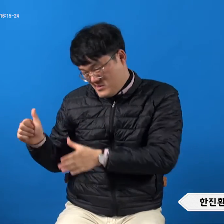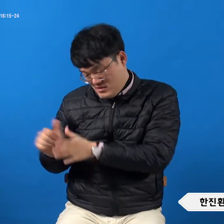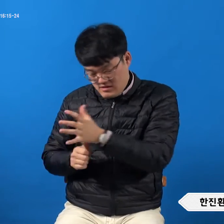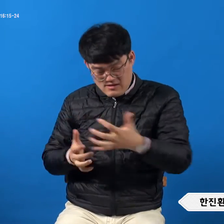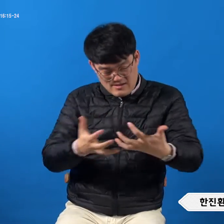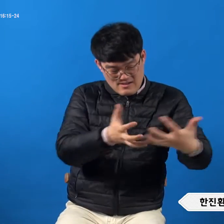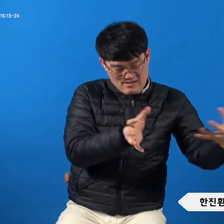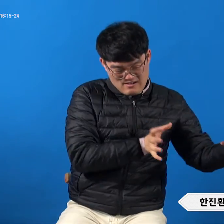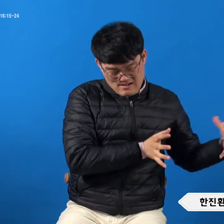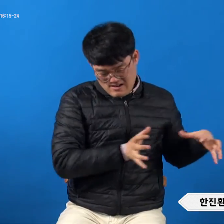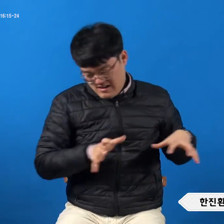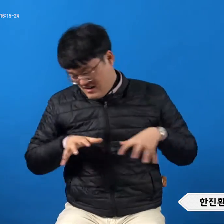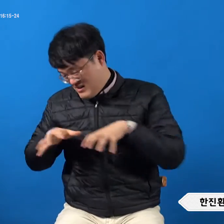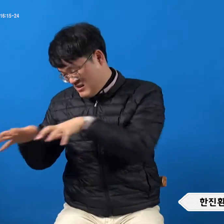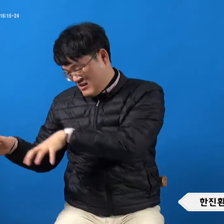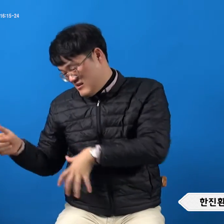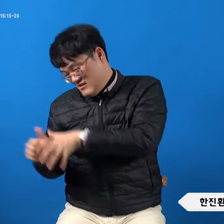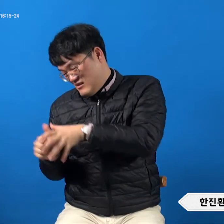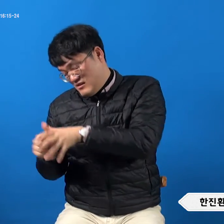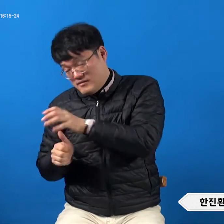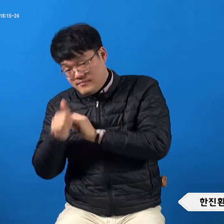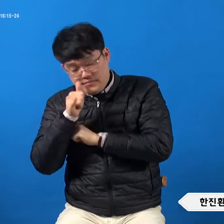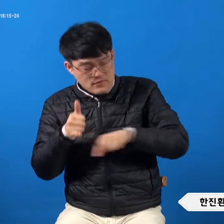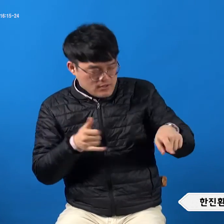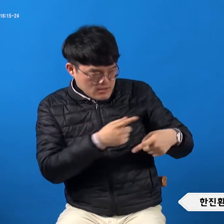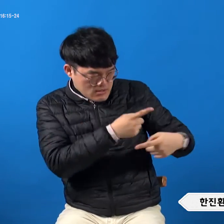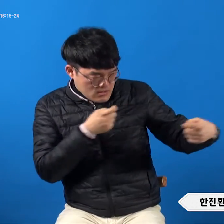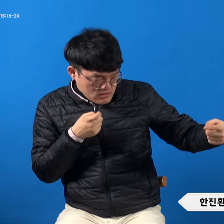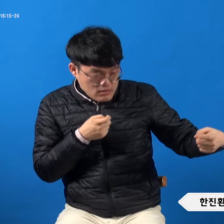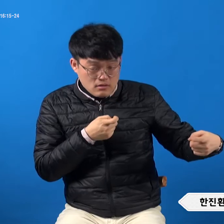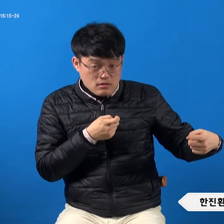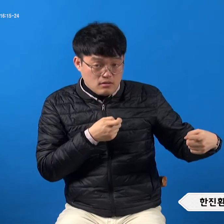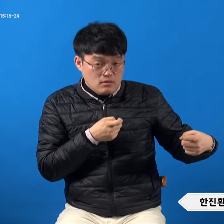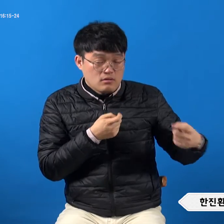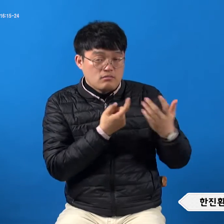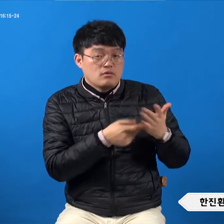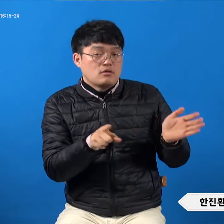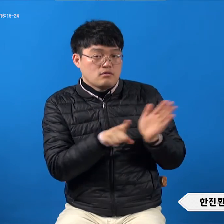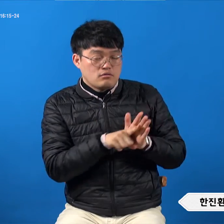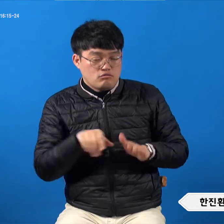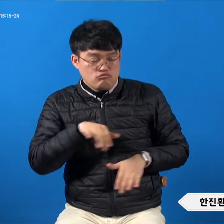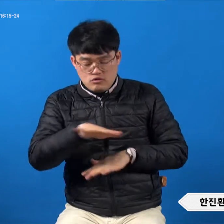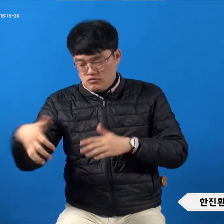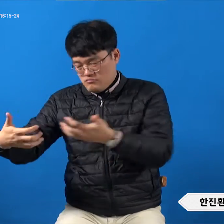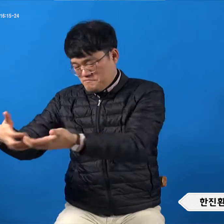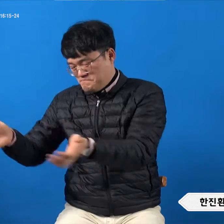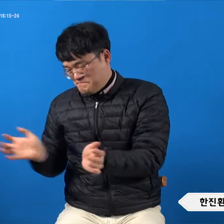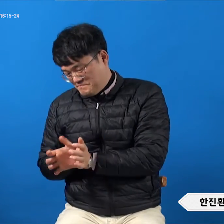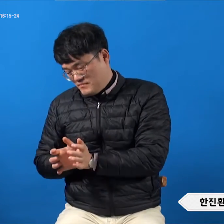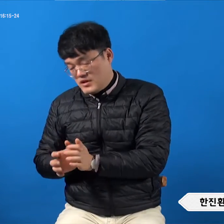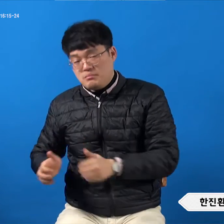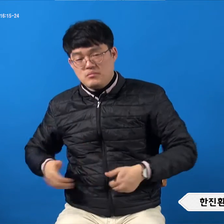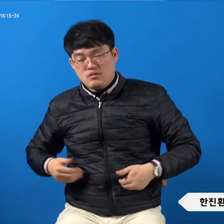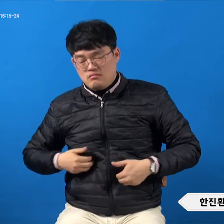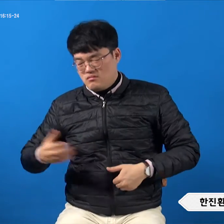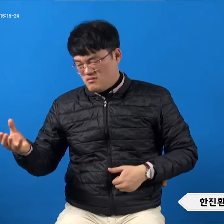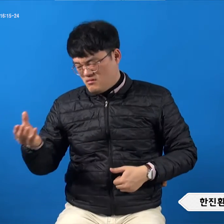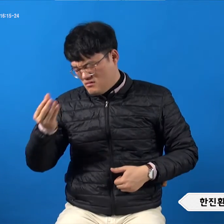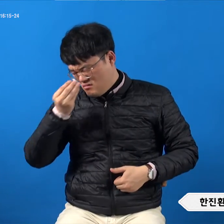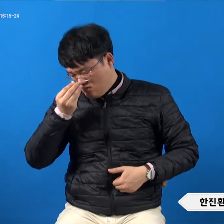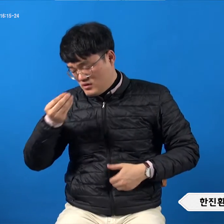감당합니다. 그들과 대적하기 위해서는 우리도 무리를 이루어야 합니다. 거룩한